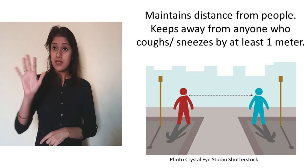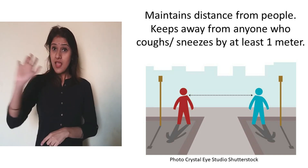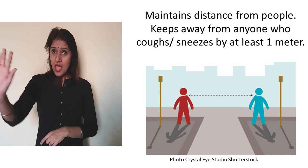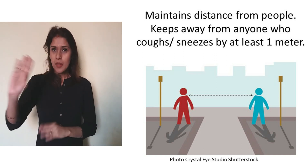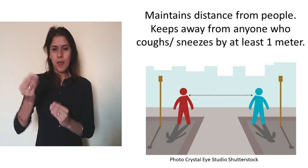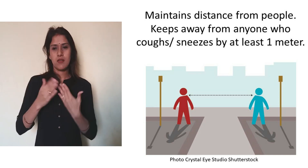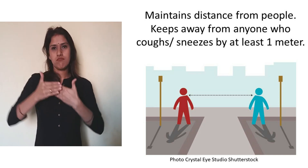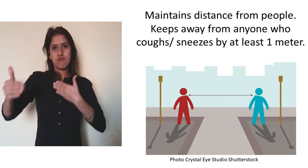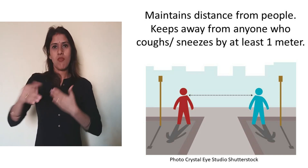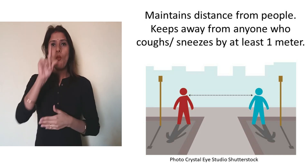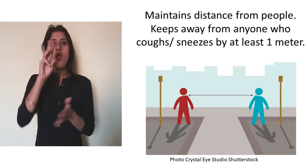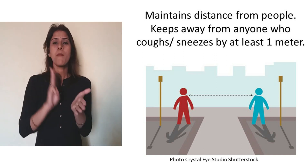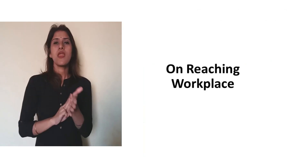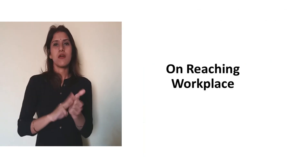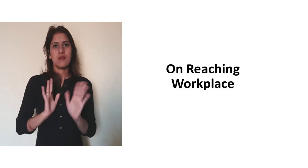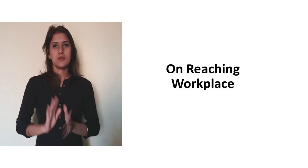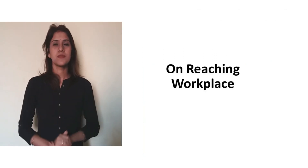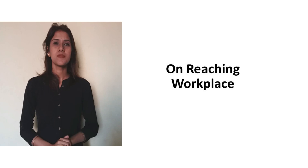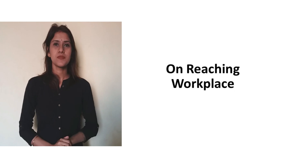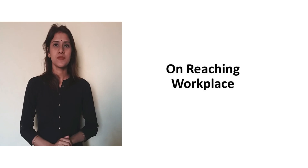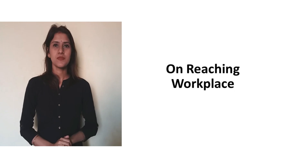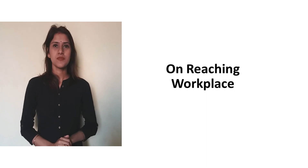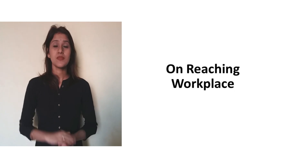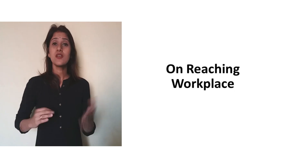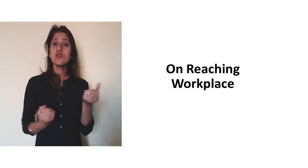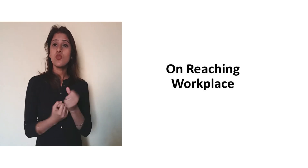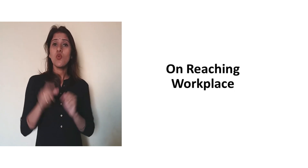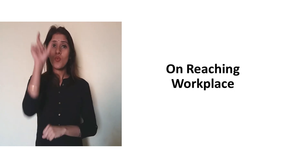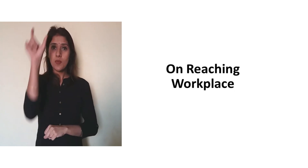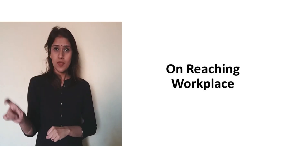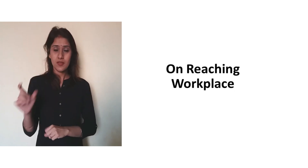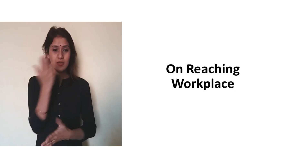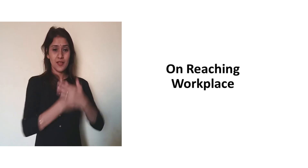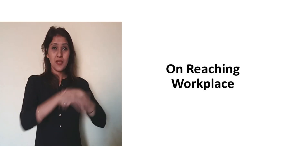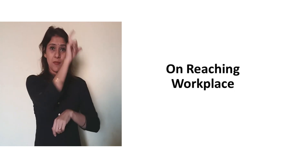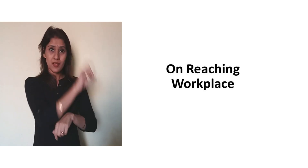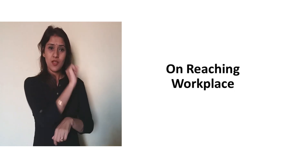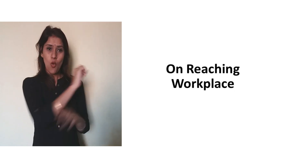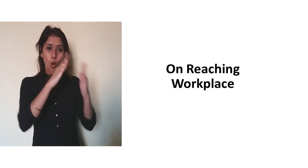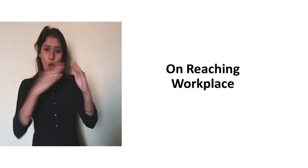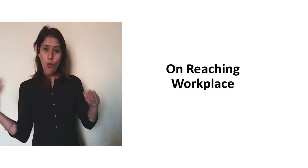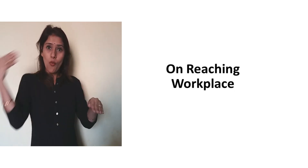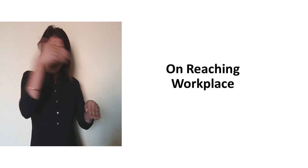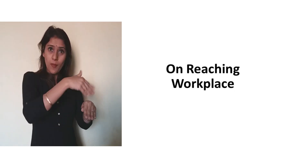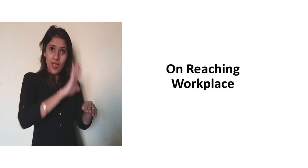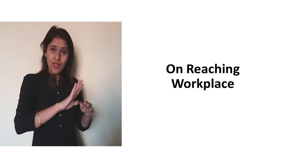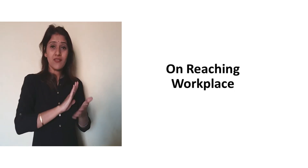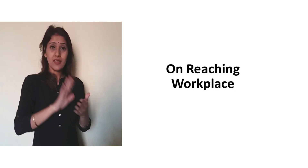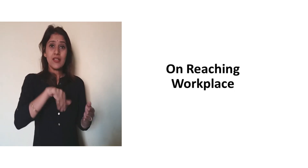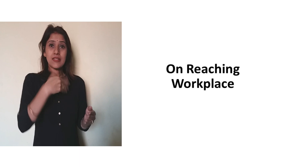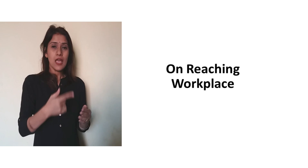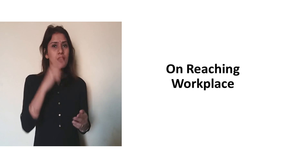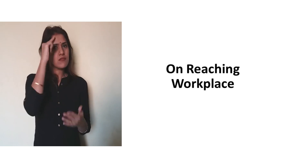कम 1 मीटर की दूरी अवश्य बनाएं। सहयोगी कार्यकर्ता को पर्सन विद डिसेबिलिटी के घर पहुंचने पर